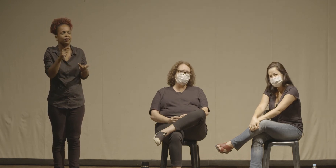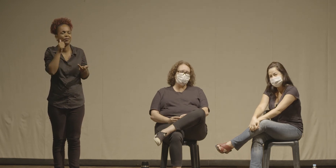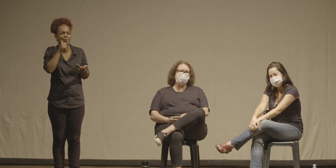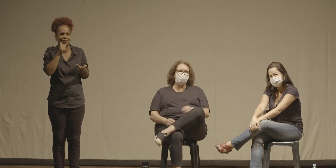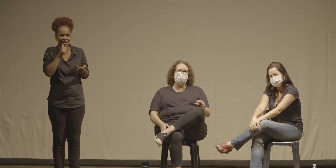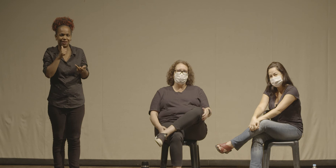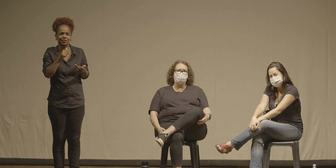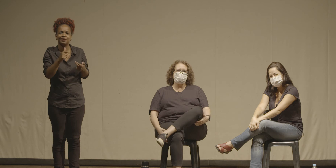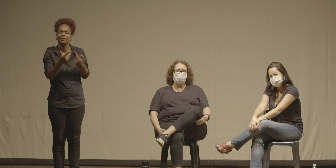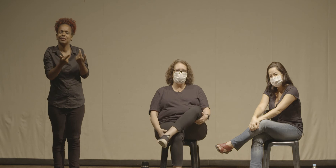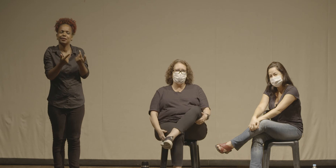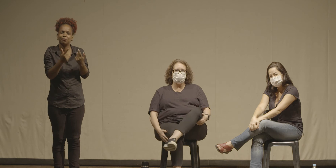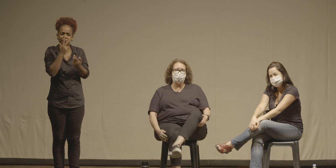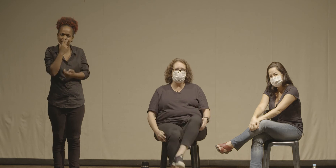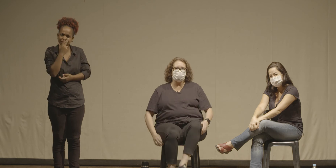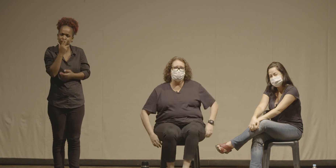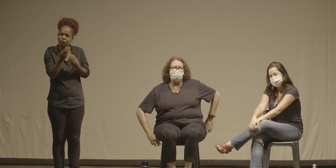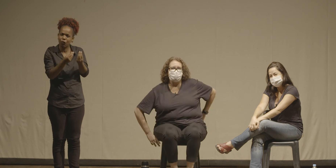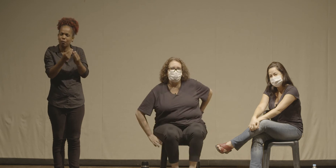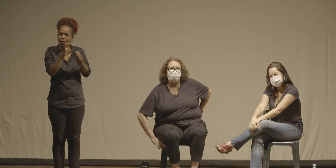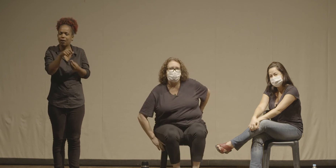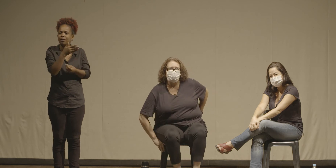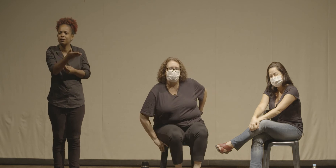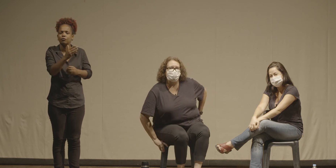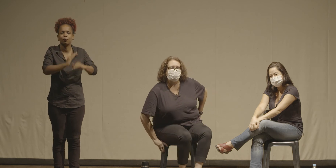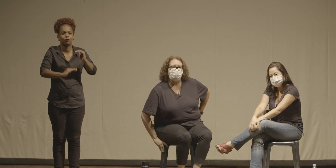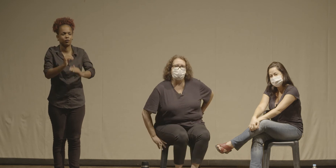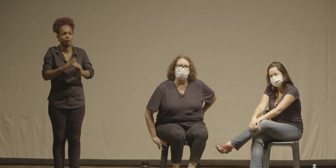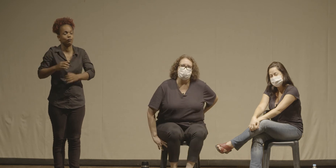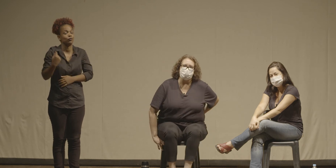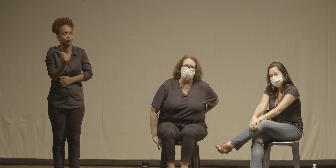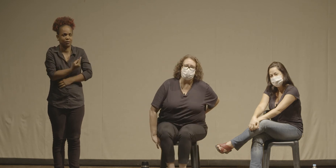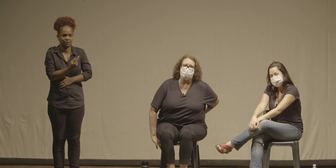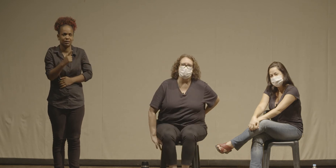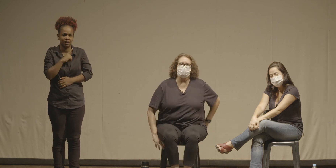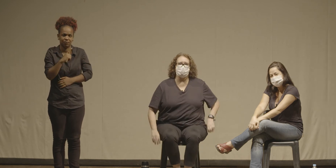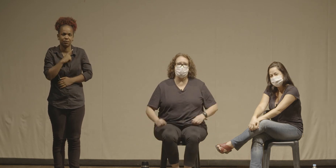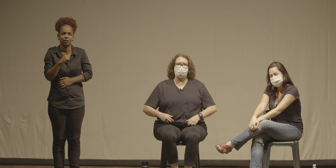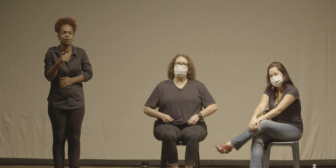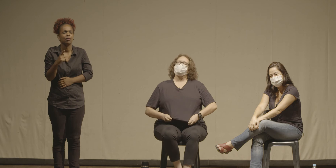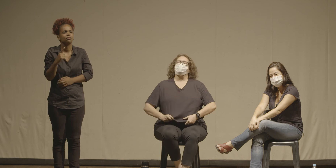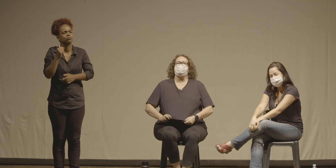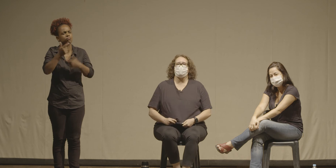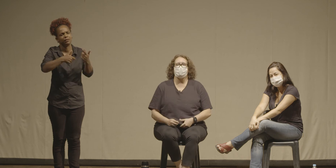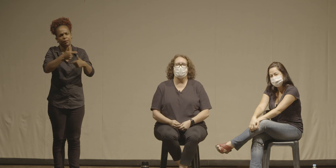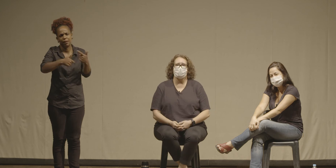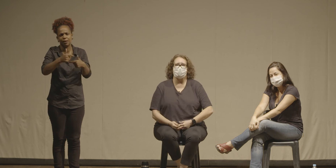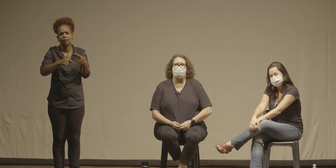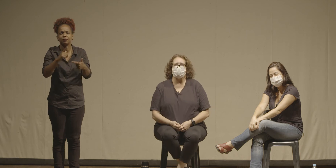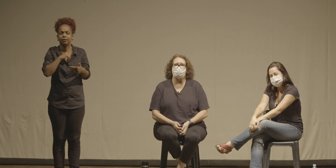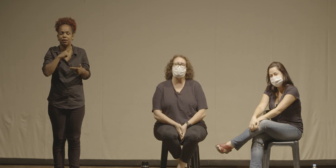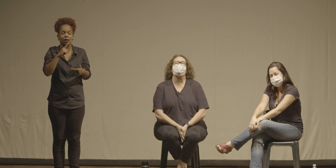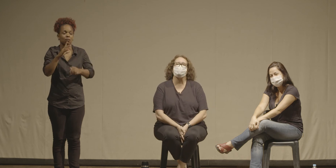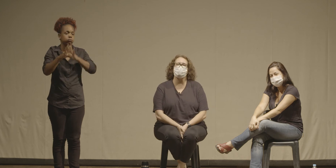mulheres também, quão semelhante é isso, né? Na nossa profissão, a gente está trabalhando, botando o carro na